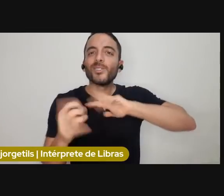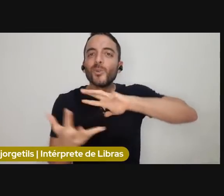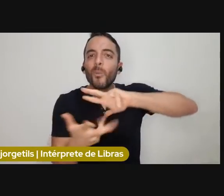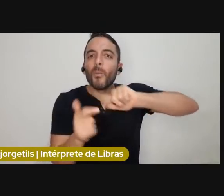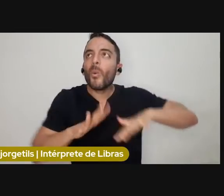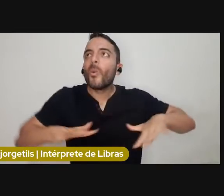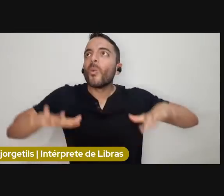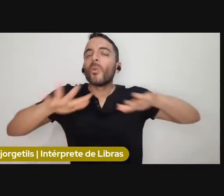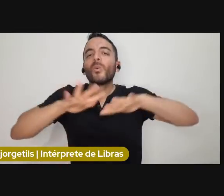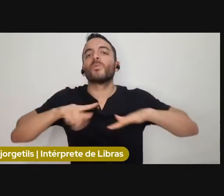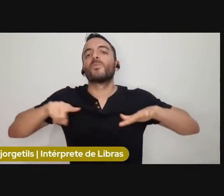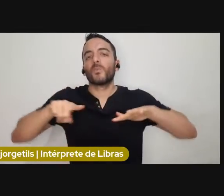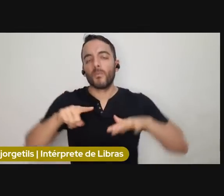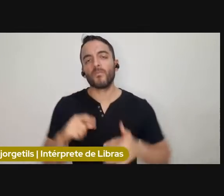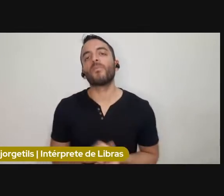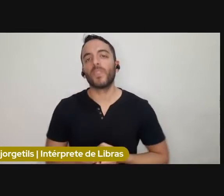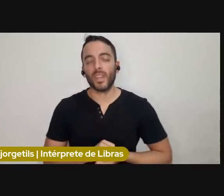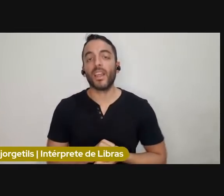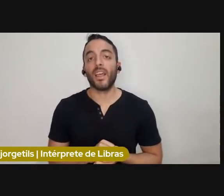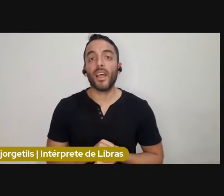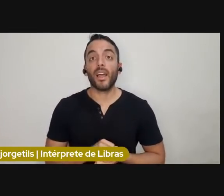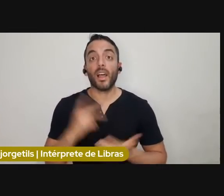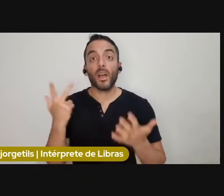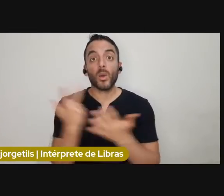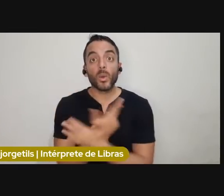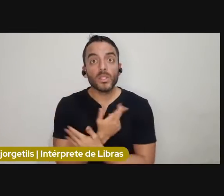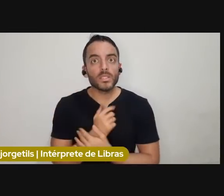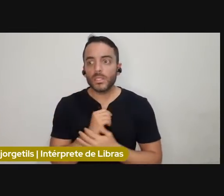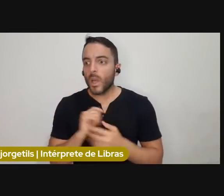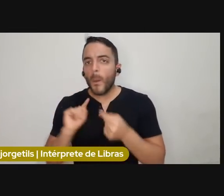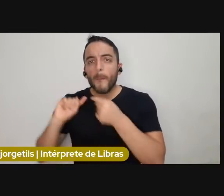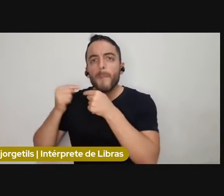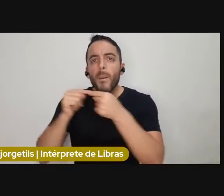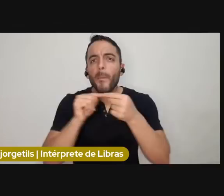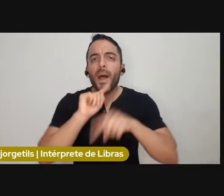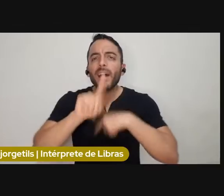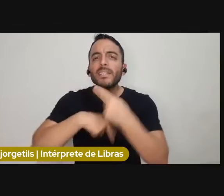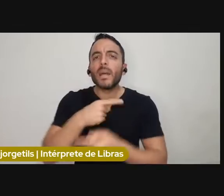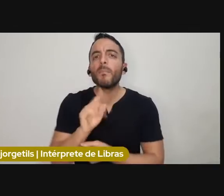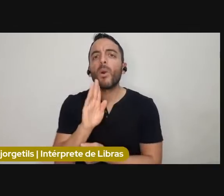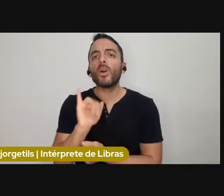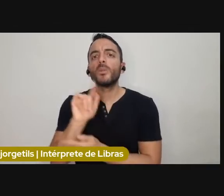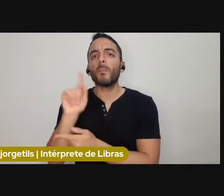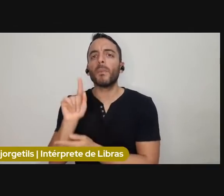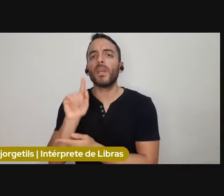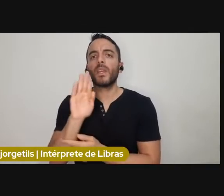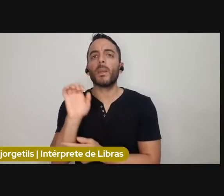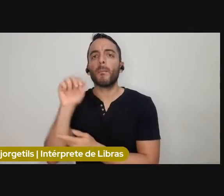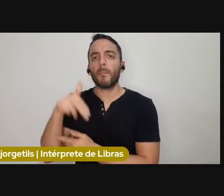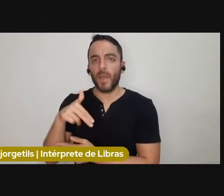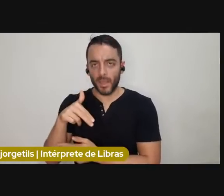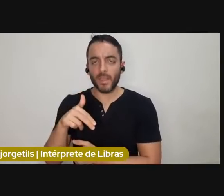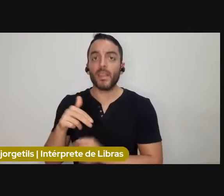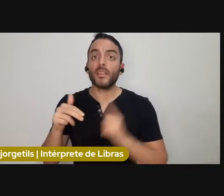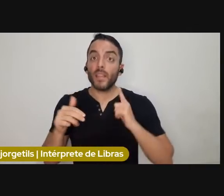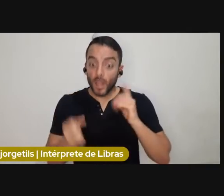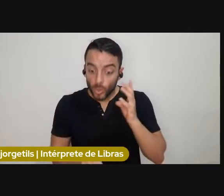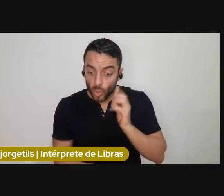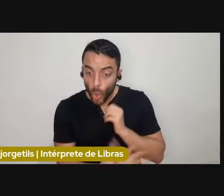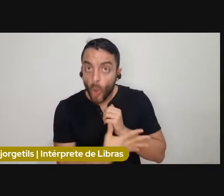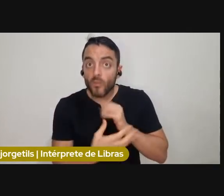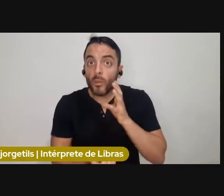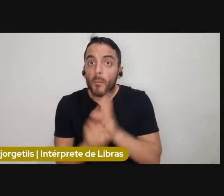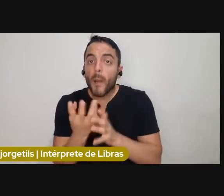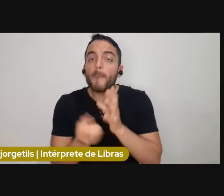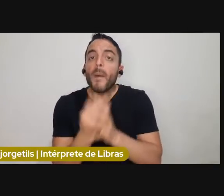feitas imediatamente após o Big Bang e logo em seguida foram desfeitas. Novas simetrias surgiram e